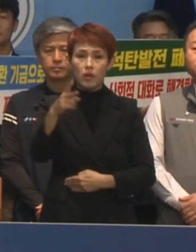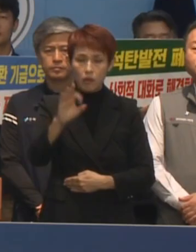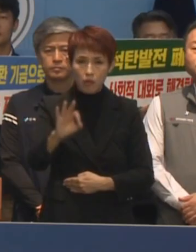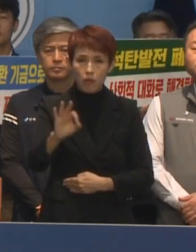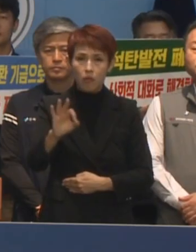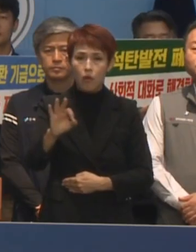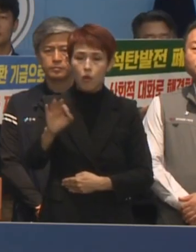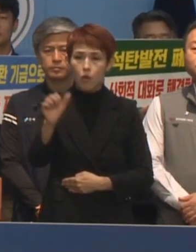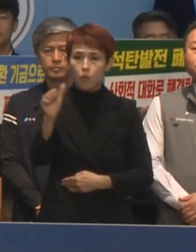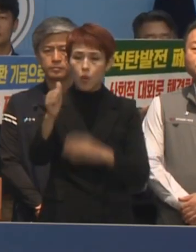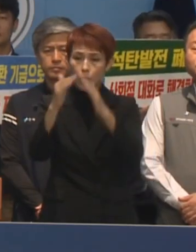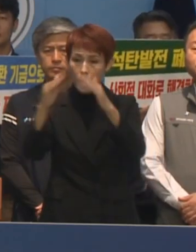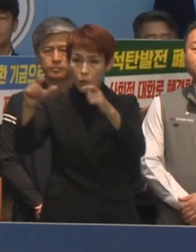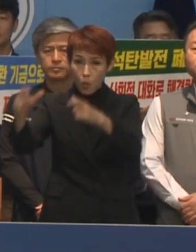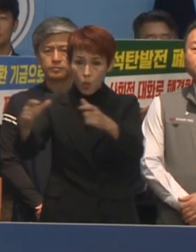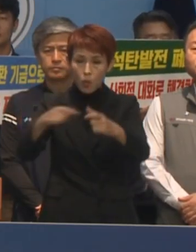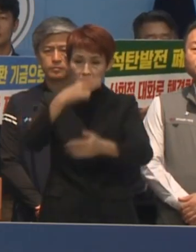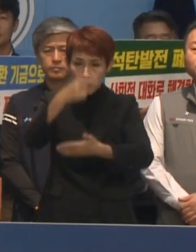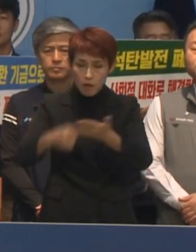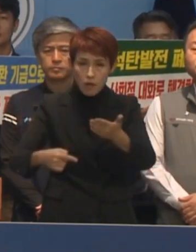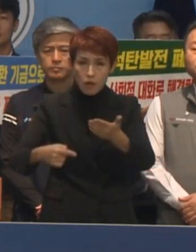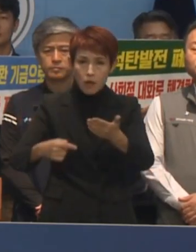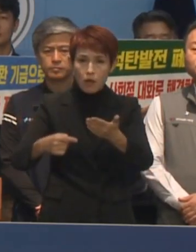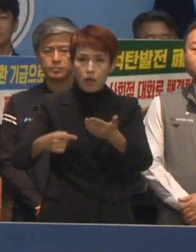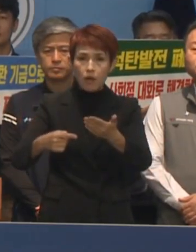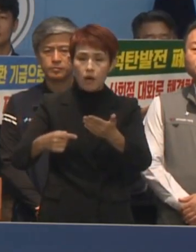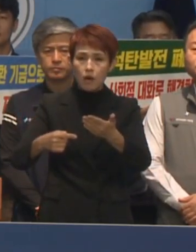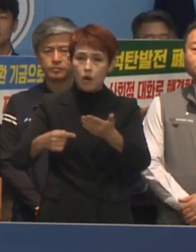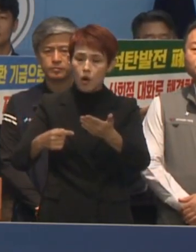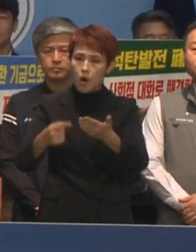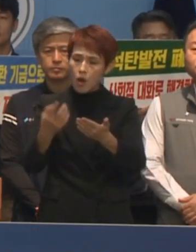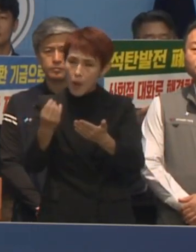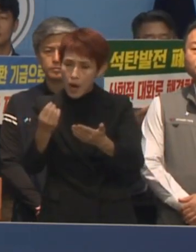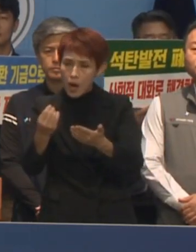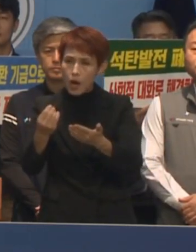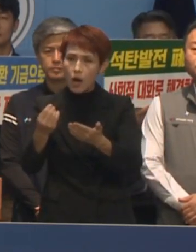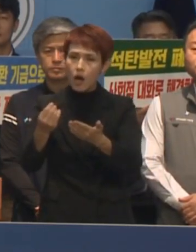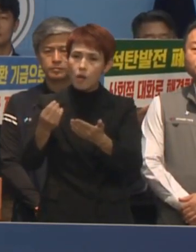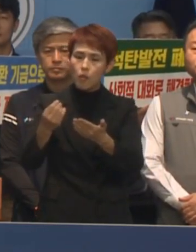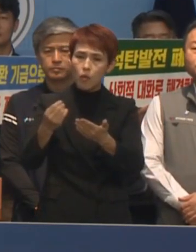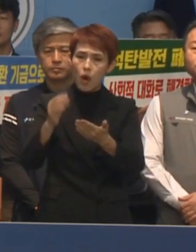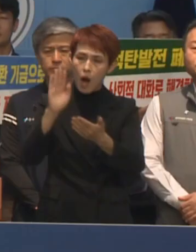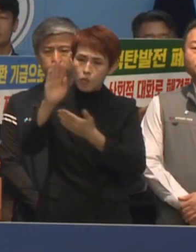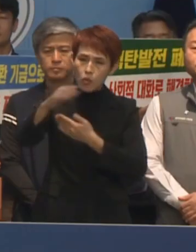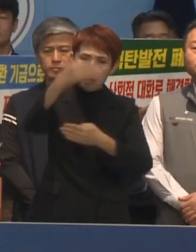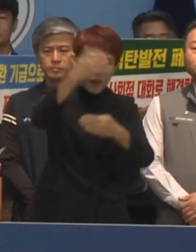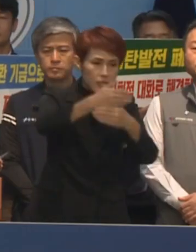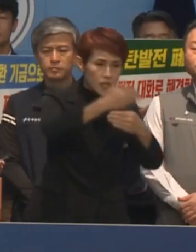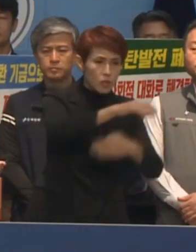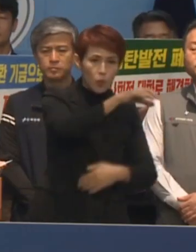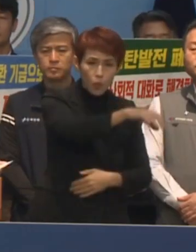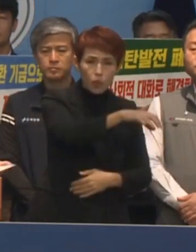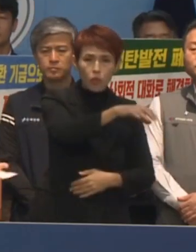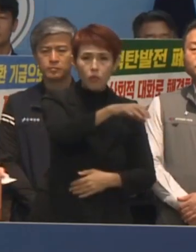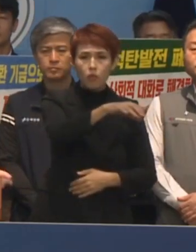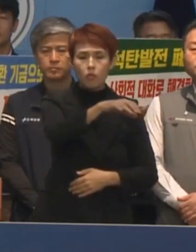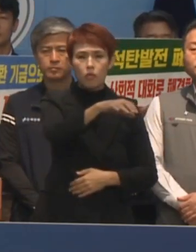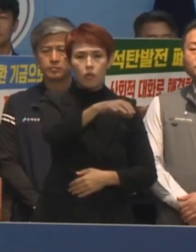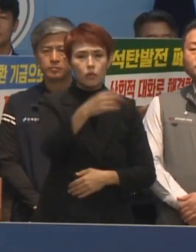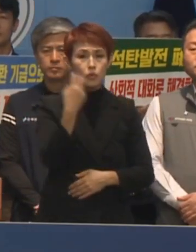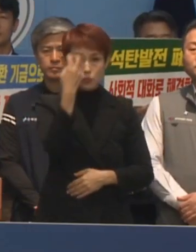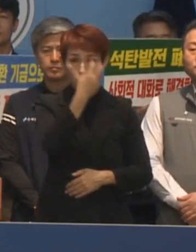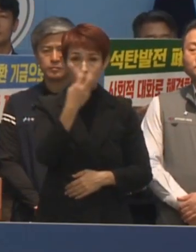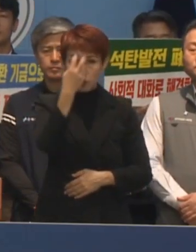대한 피해 영향 및 규모에 대한 측정은 물론 향후 폐지 예정 호기에 대한 피해 영향